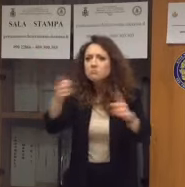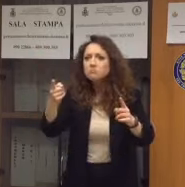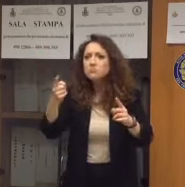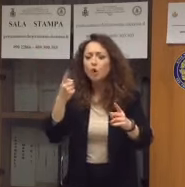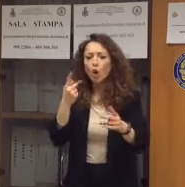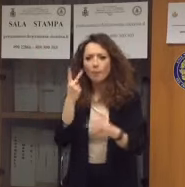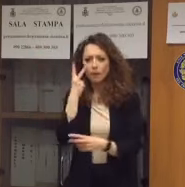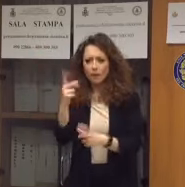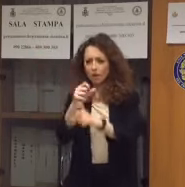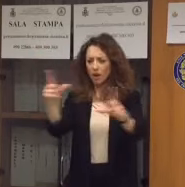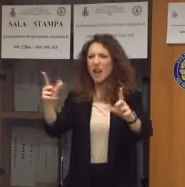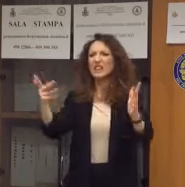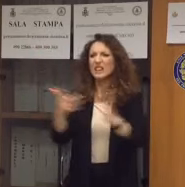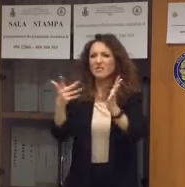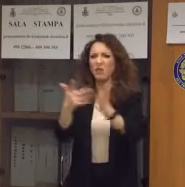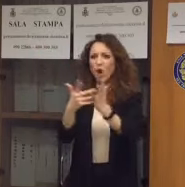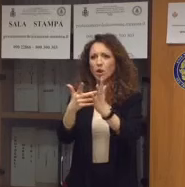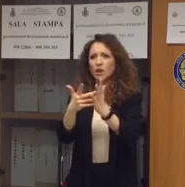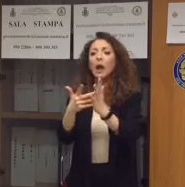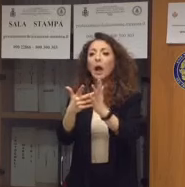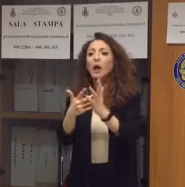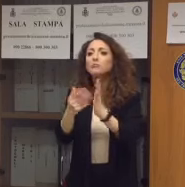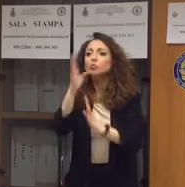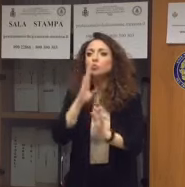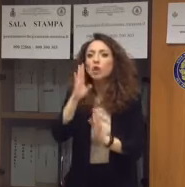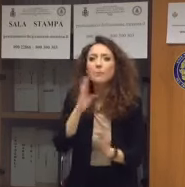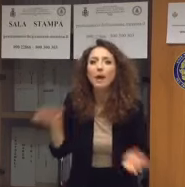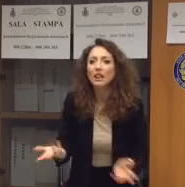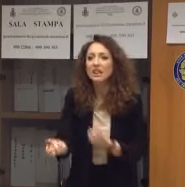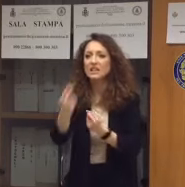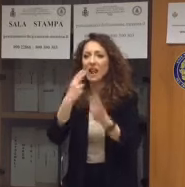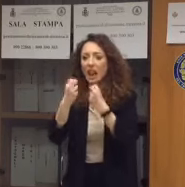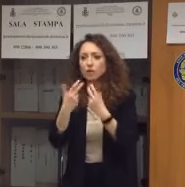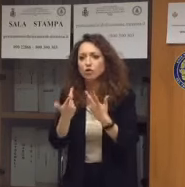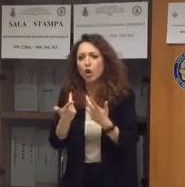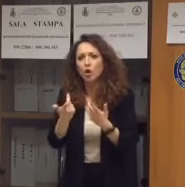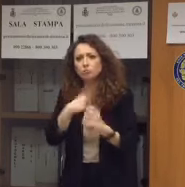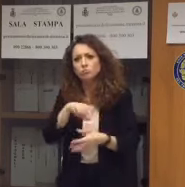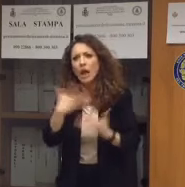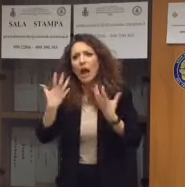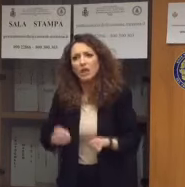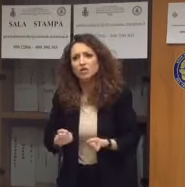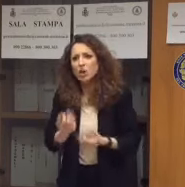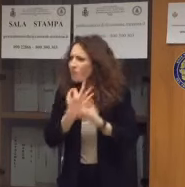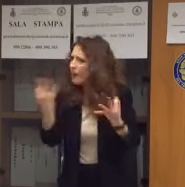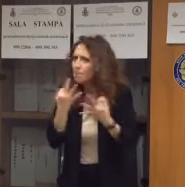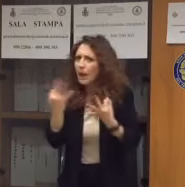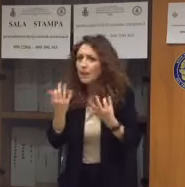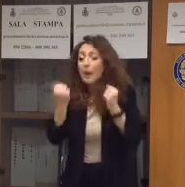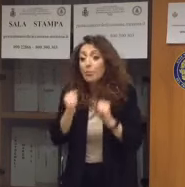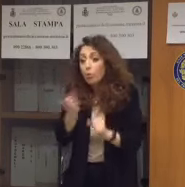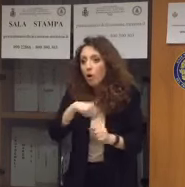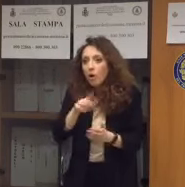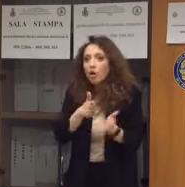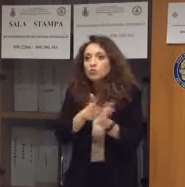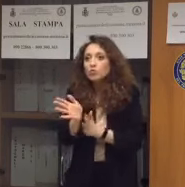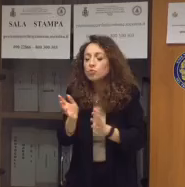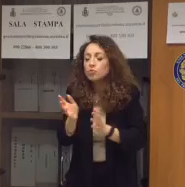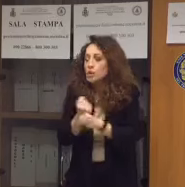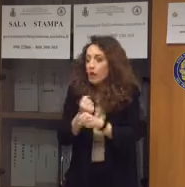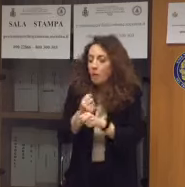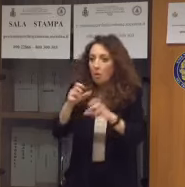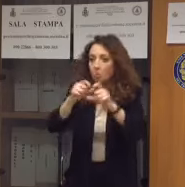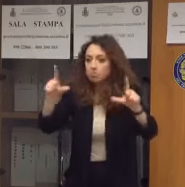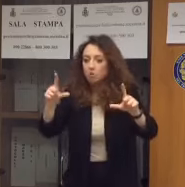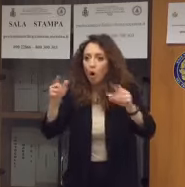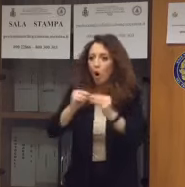noi accogliamo le segnalazioni, suggerimenti, ci va benissimo tutto, perché qualcosa ci può essere anche sfuggito in tutta l'attività che abbiamo posto